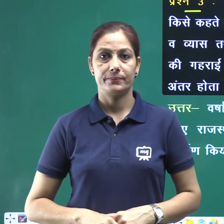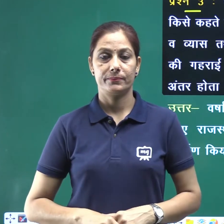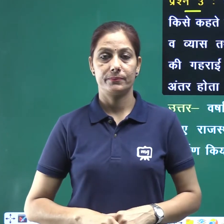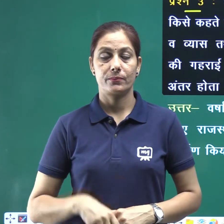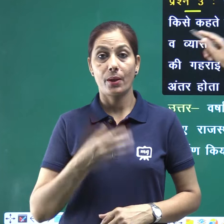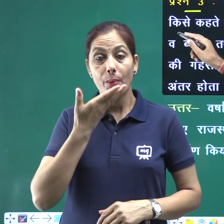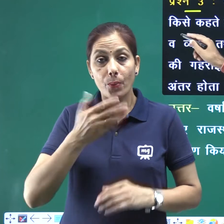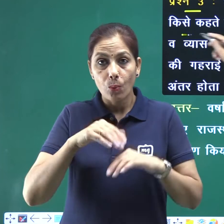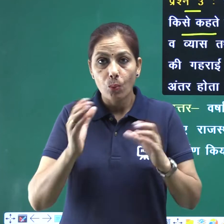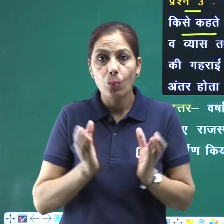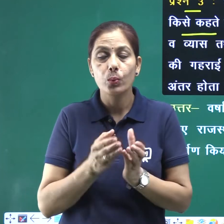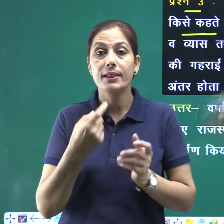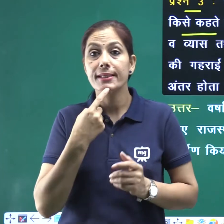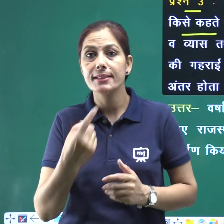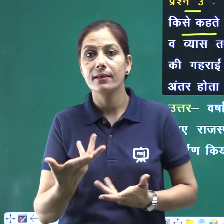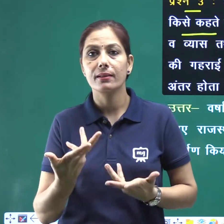कुएं किसे कहते हैं?